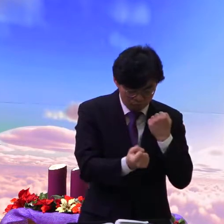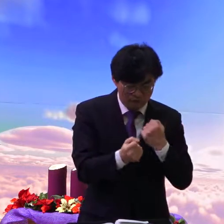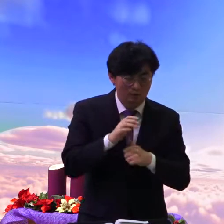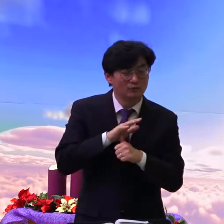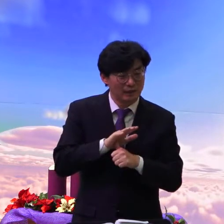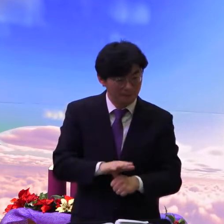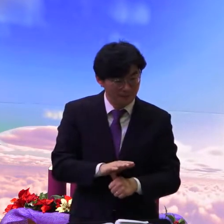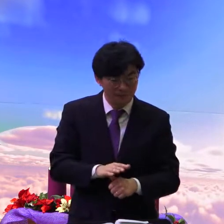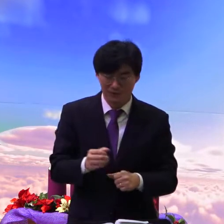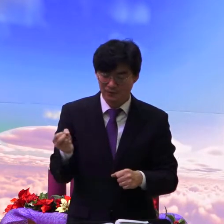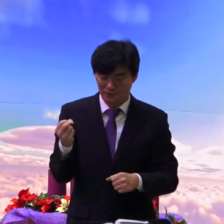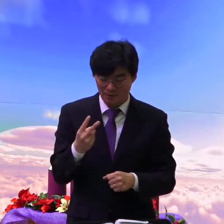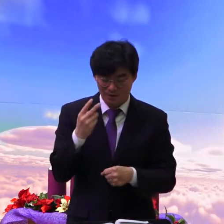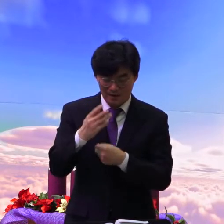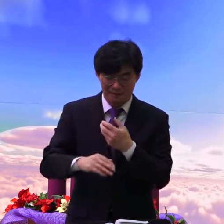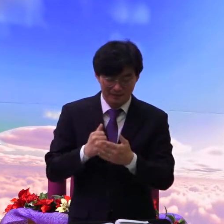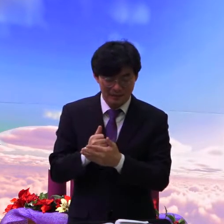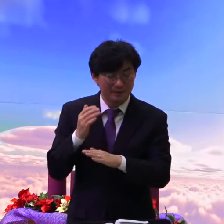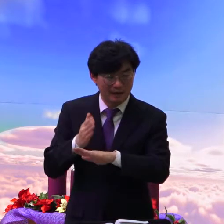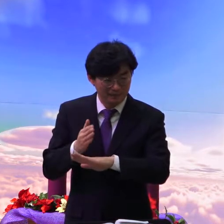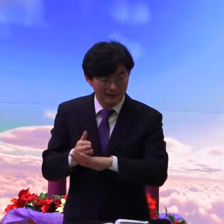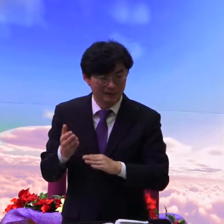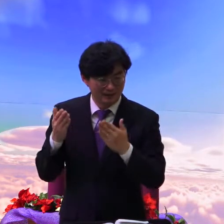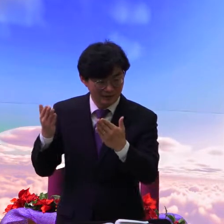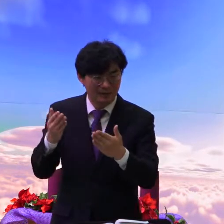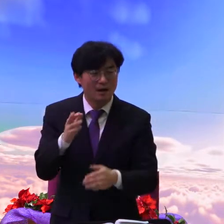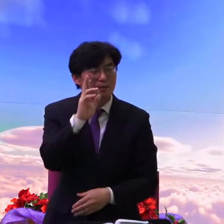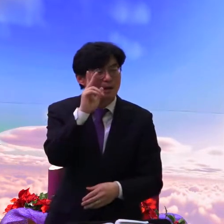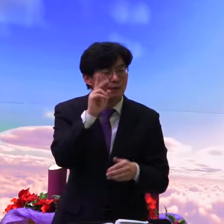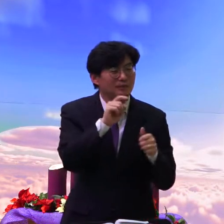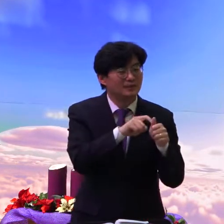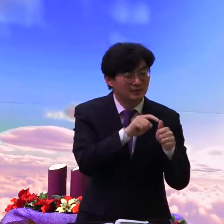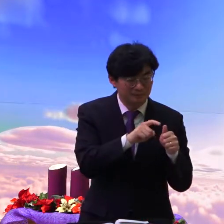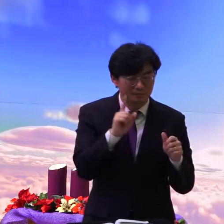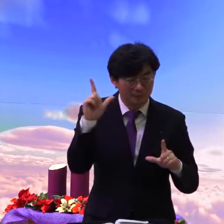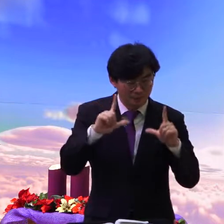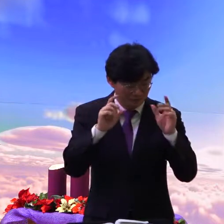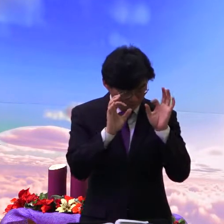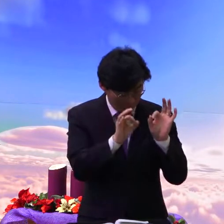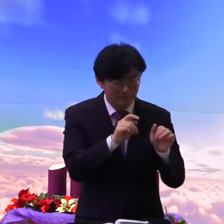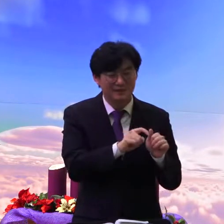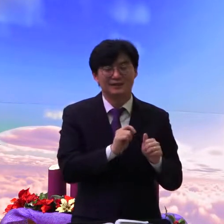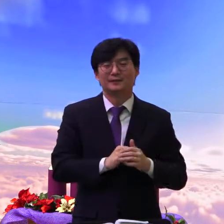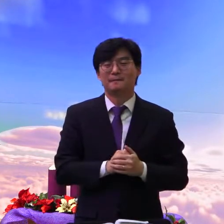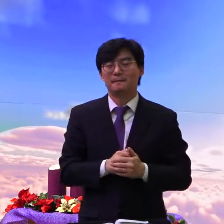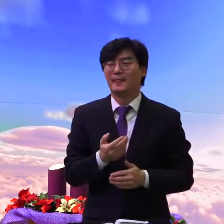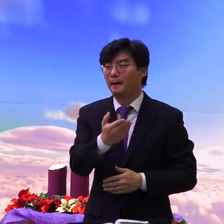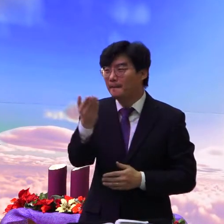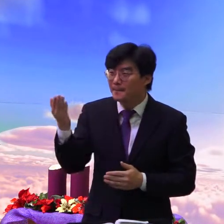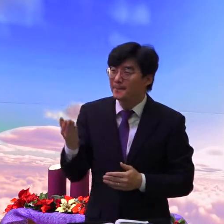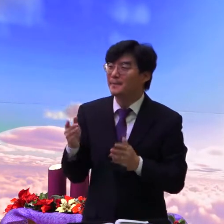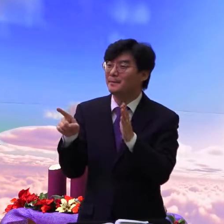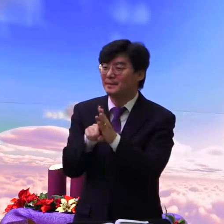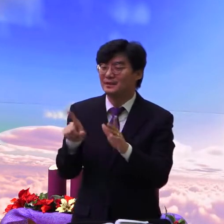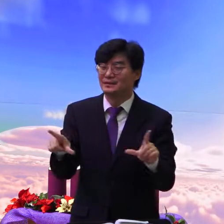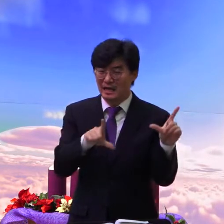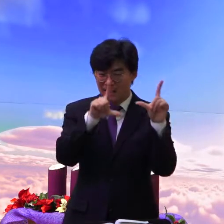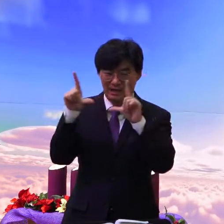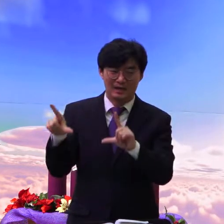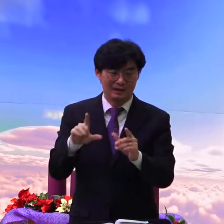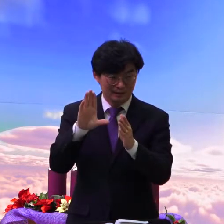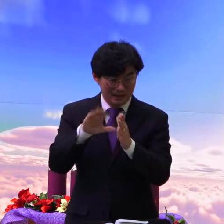대한 끊임없는 감사와 감격, 또 이런 단어들이 여러분의 신앙생활하는 모습, 여러분 존재의